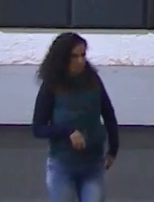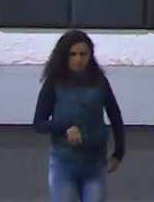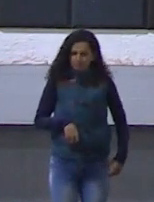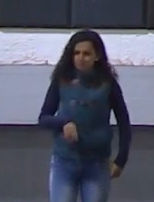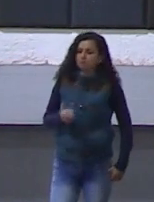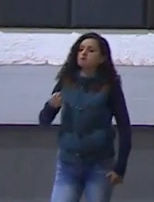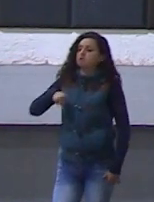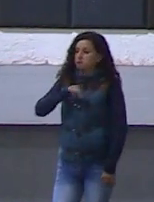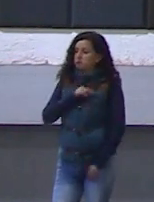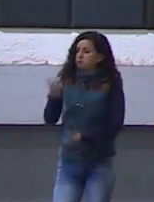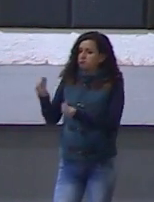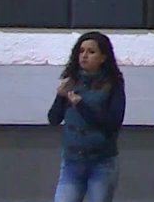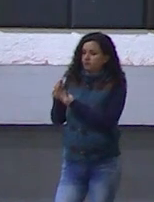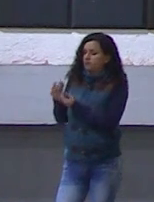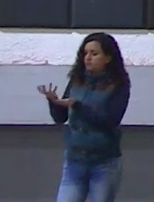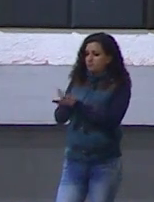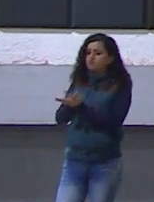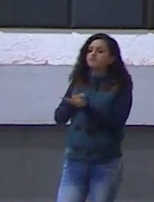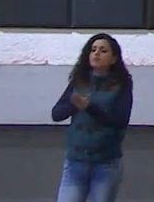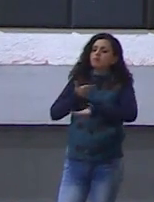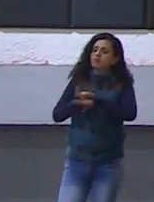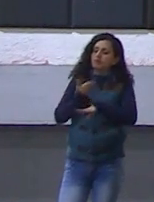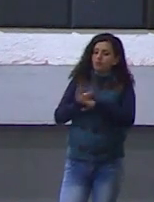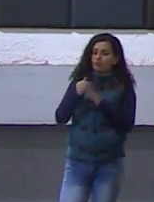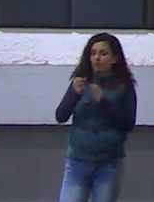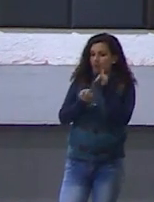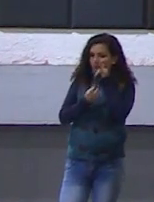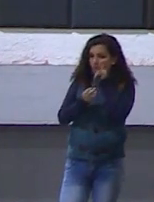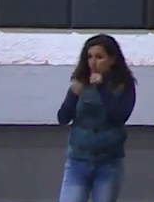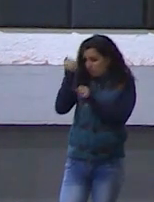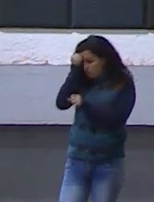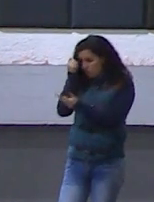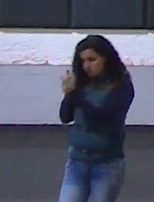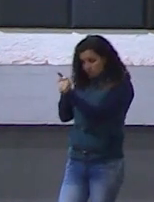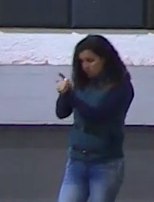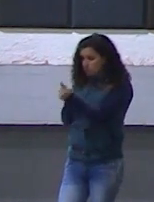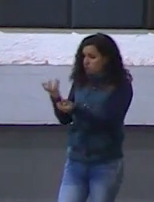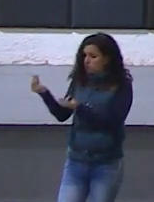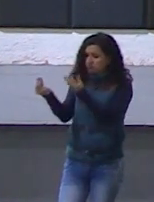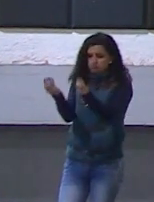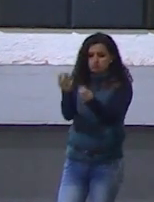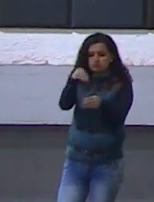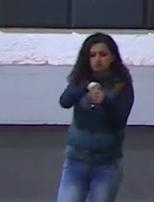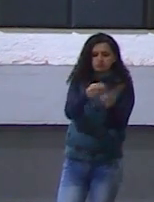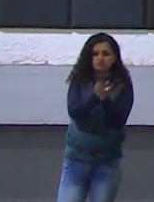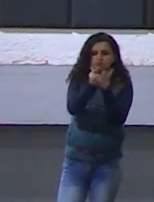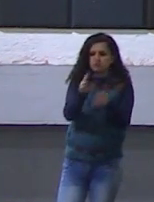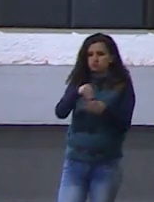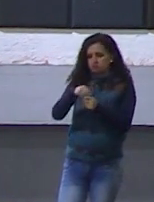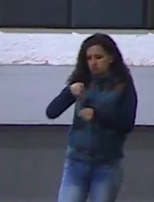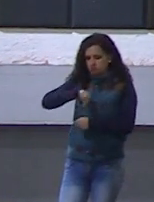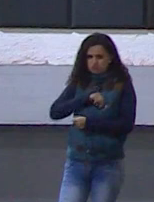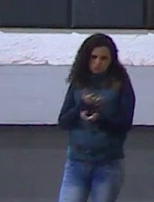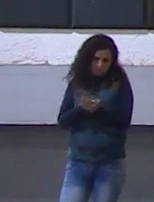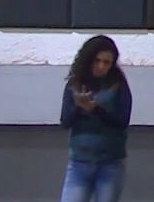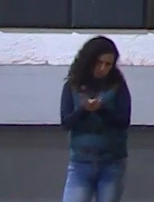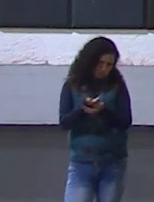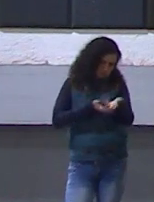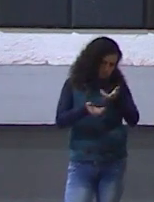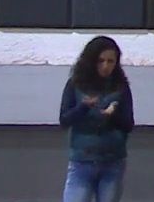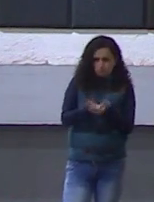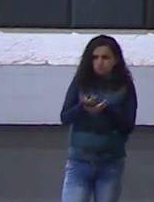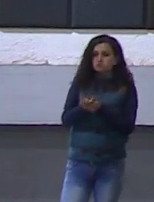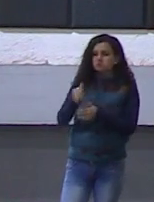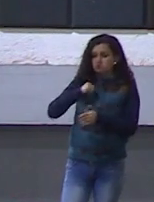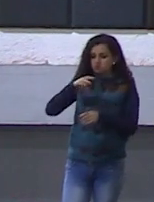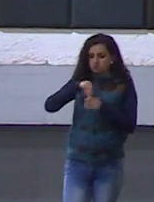consejeros una propuesta pedagógica cada profesor tenía un grupo de alumnos y éramos consejeros y teníamos una